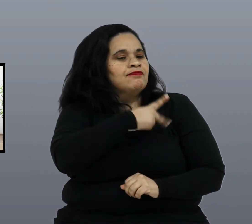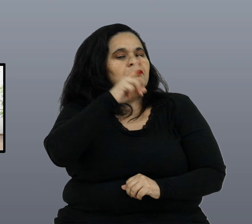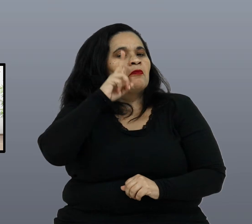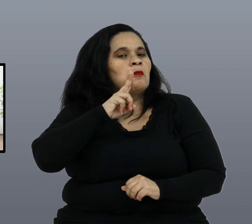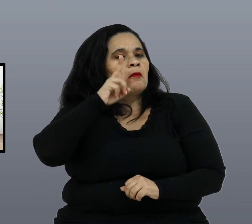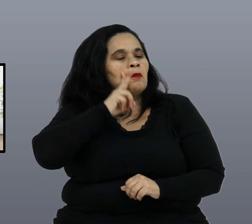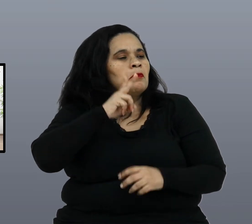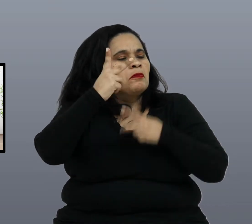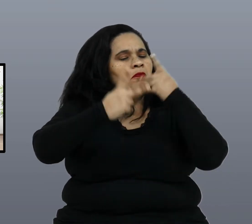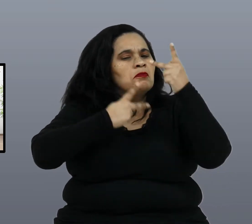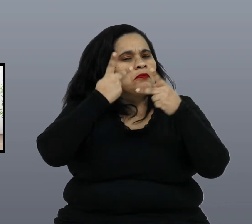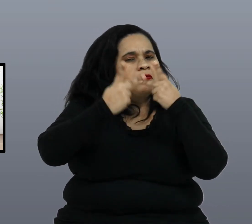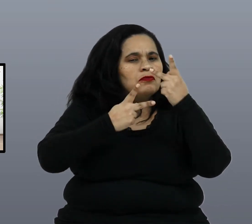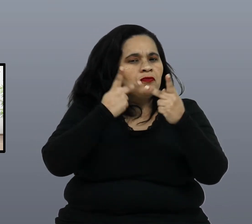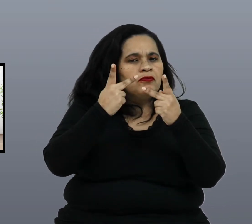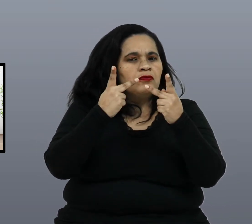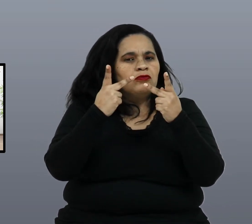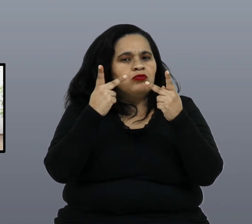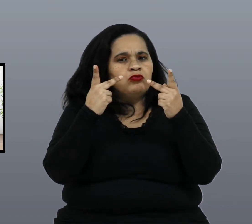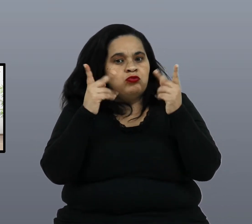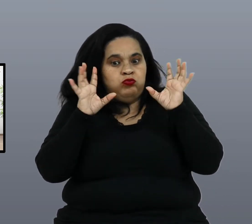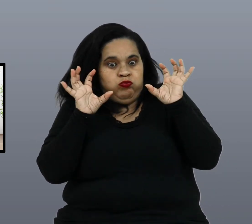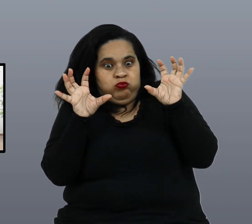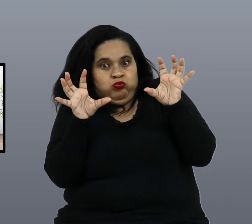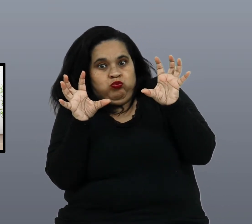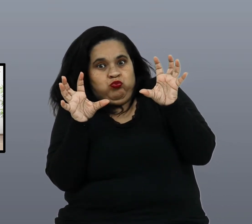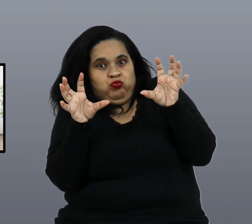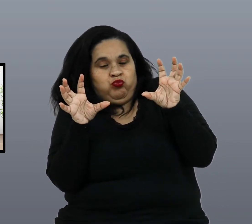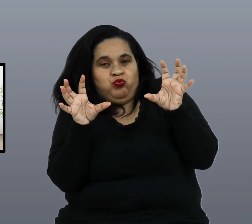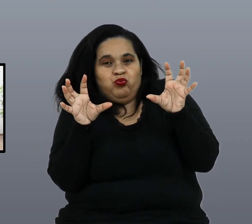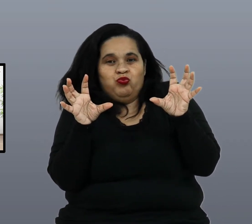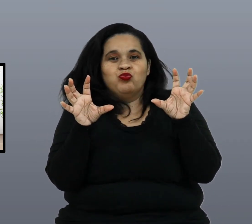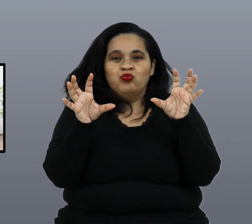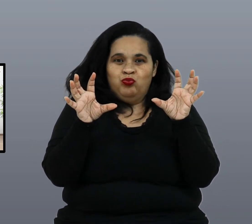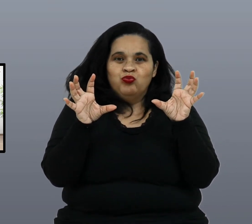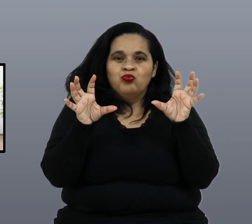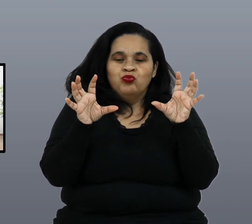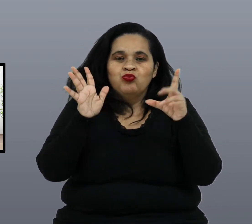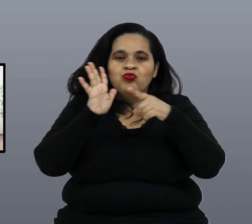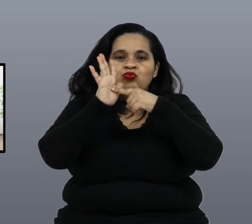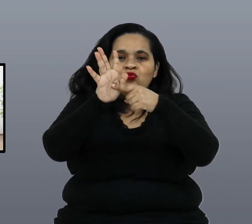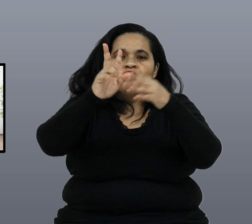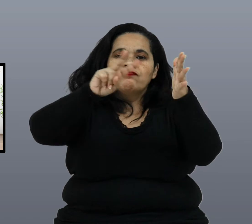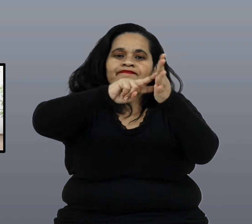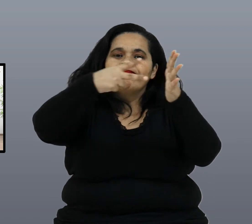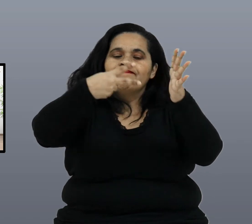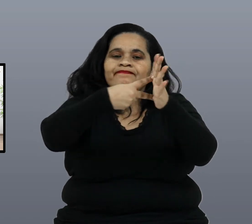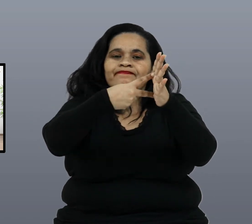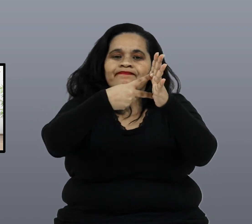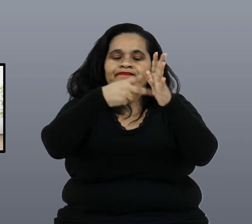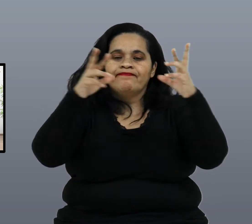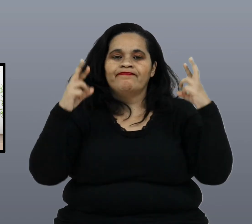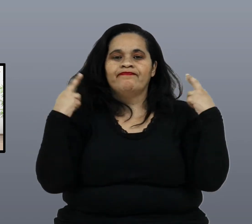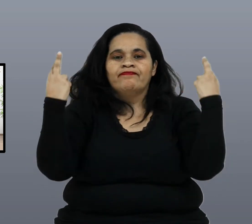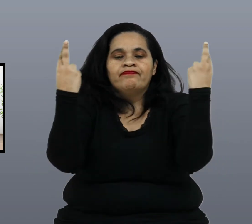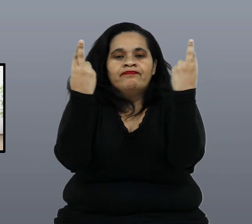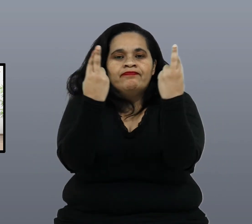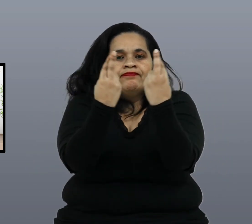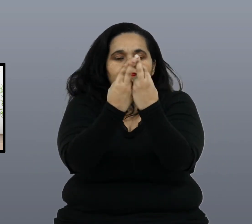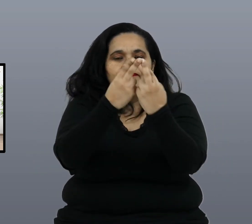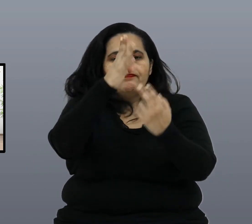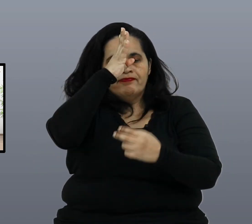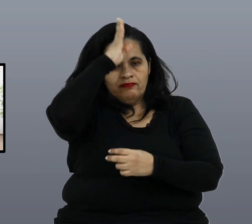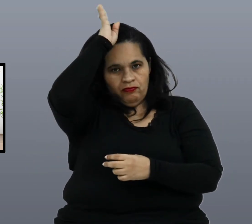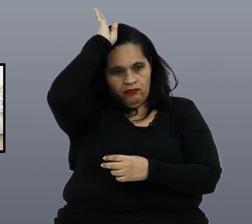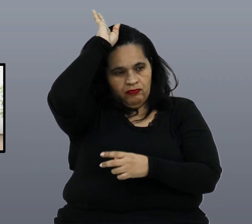comentou sobre esse monstro, que é uma figura do Império Romano, e sobre os 10 chifres do monstro.